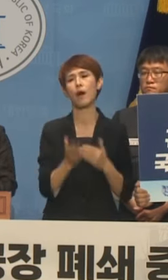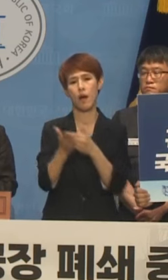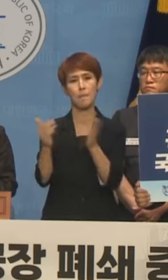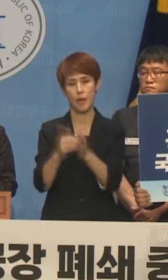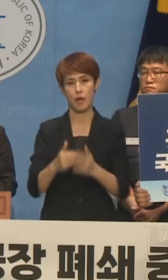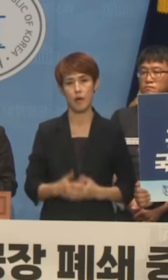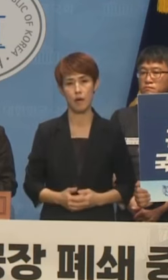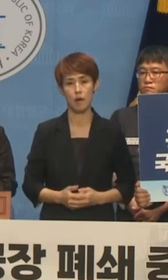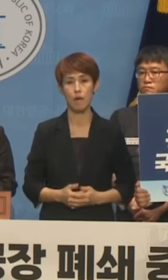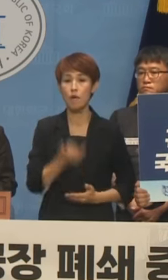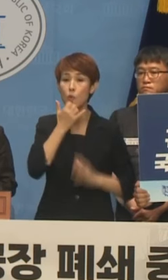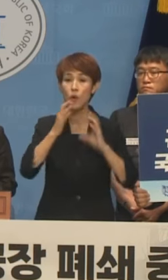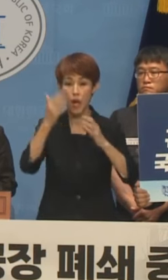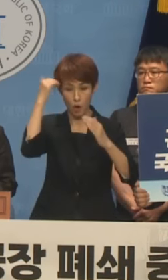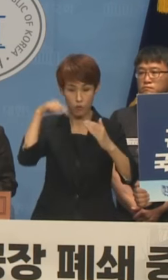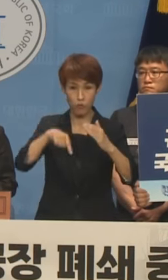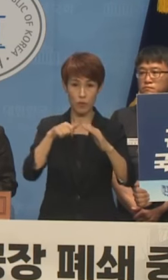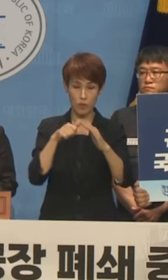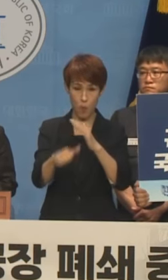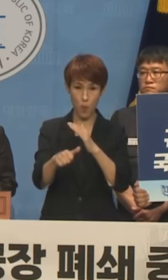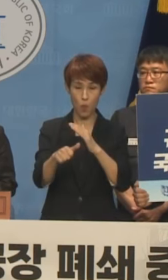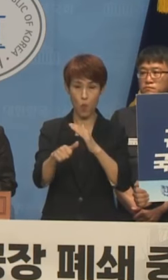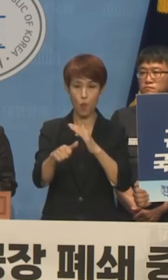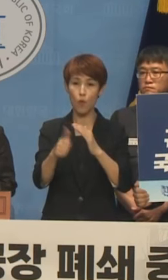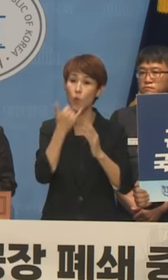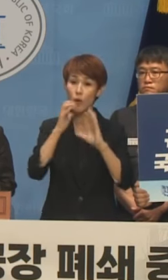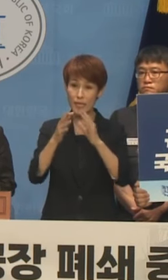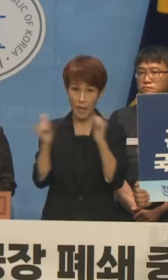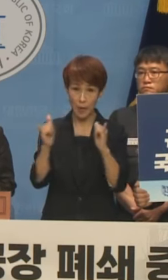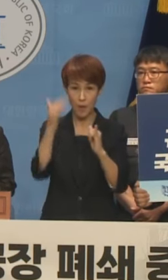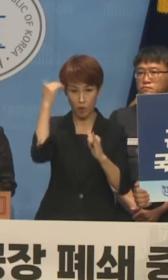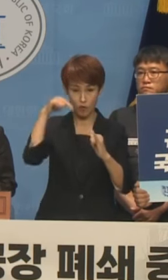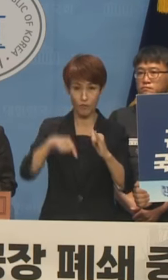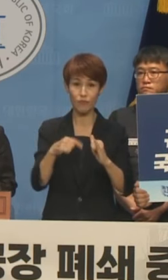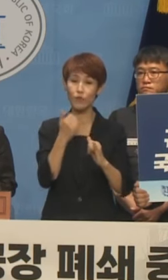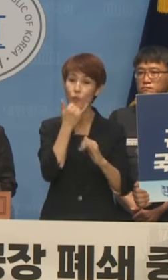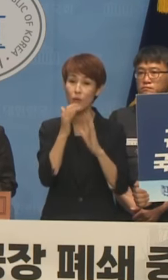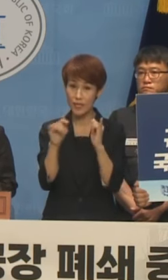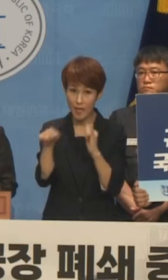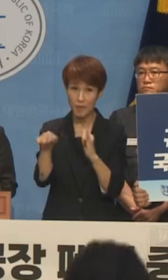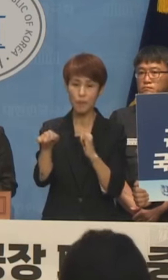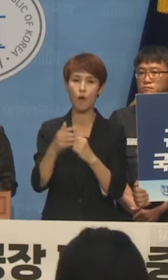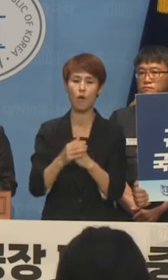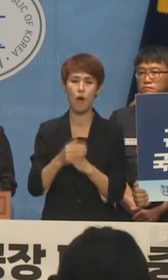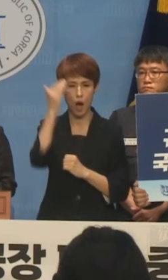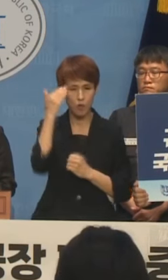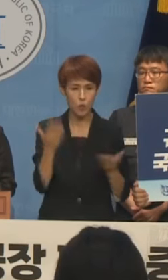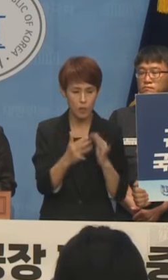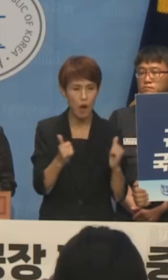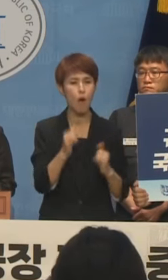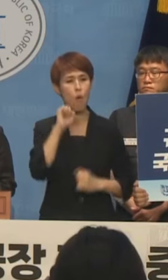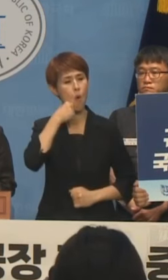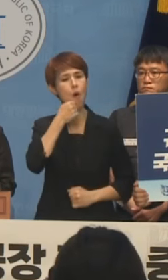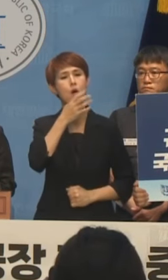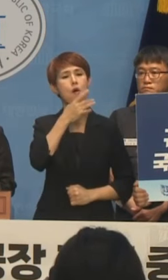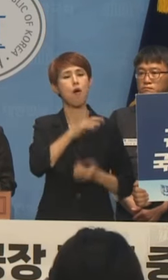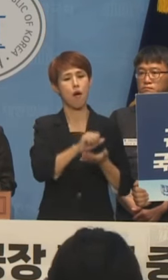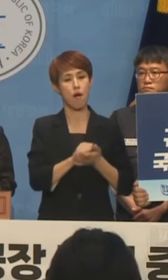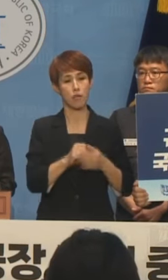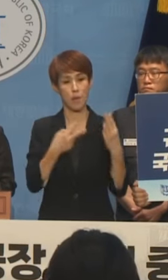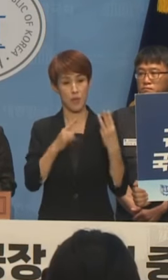다행스럽게도 대사는 한국 노동자들의 어려움에 공감하며 노동자들이 제시한 3대